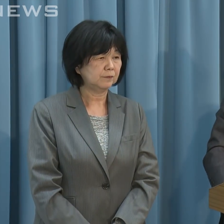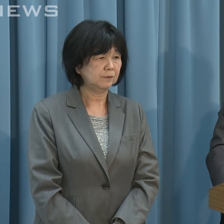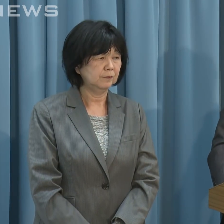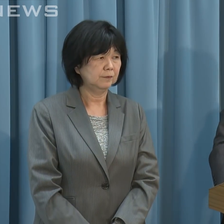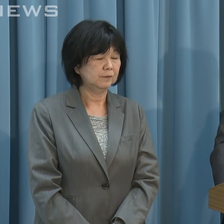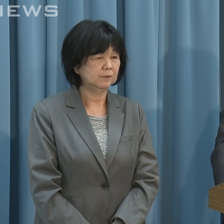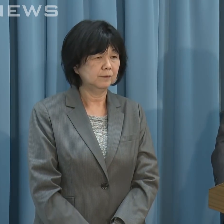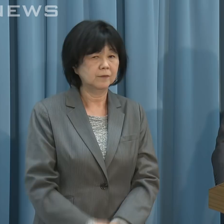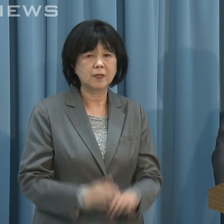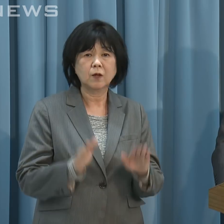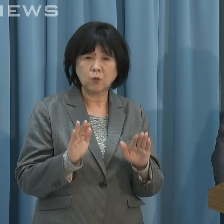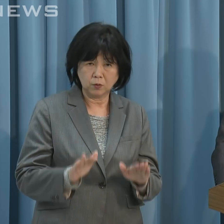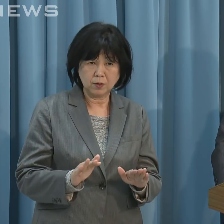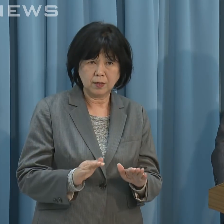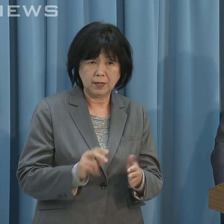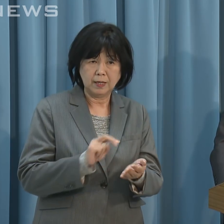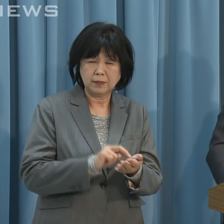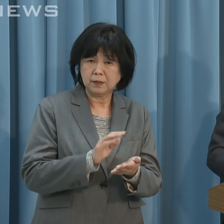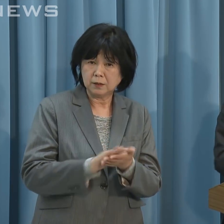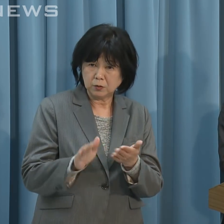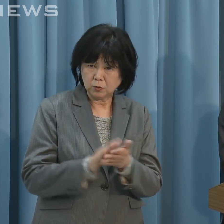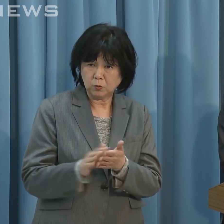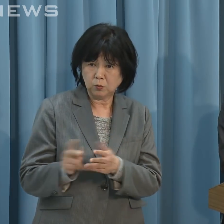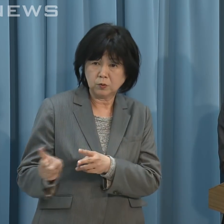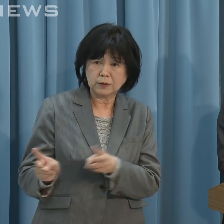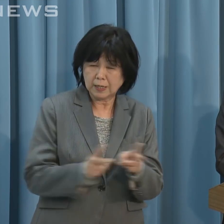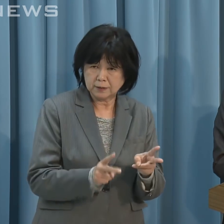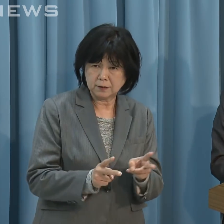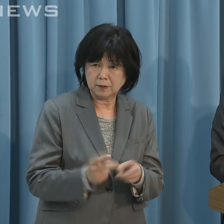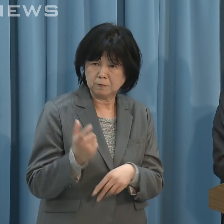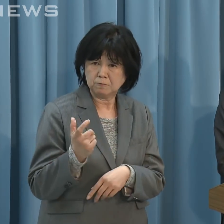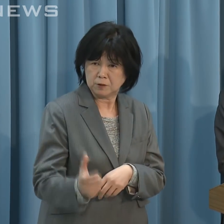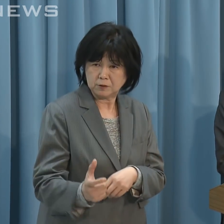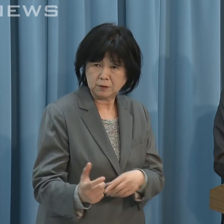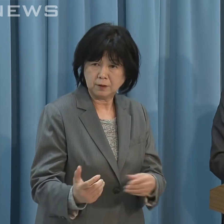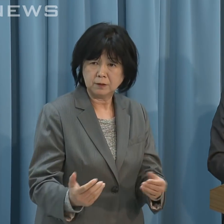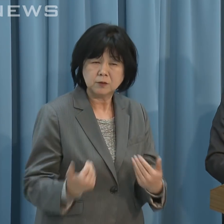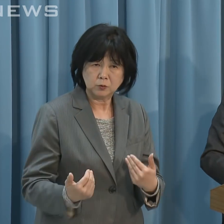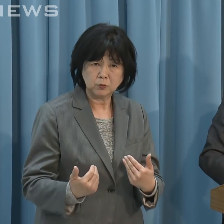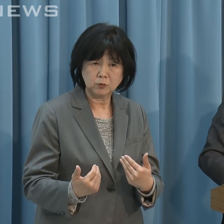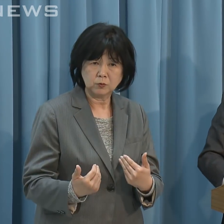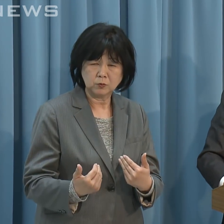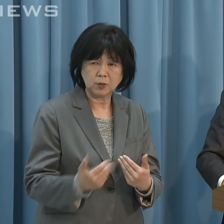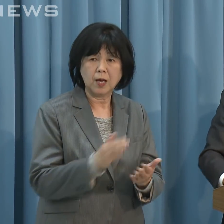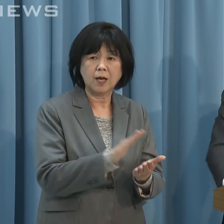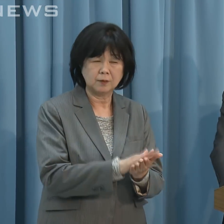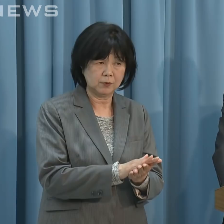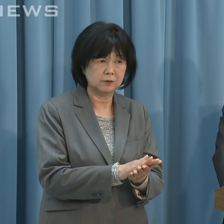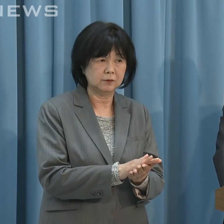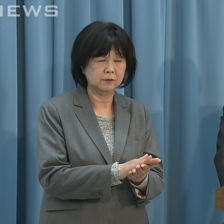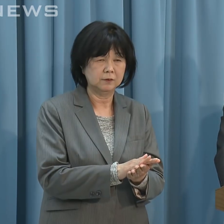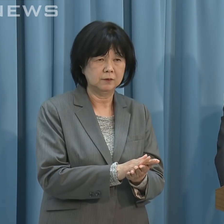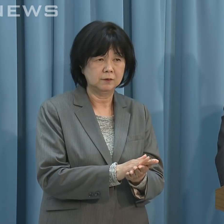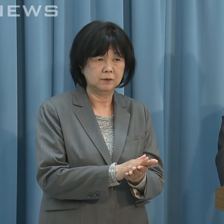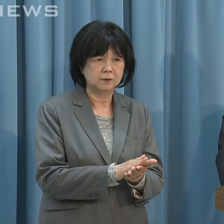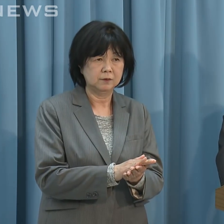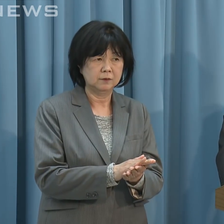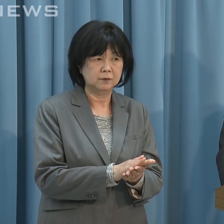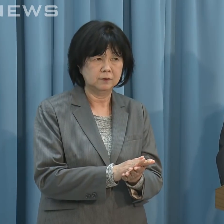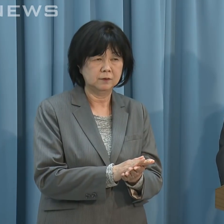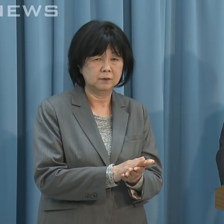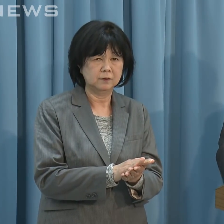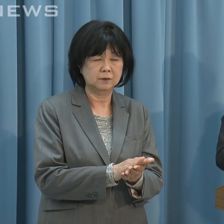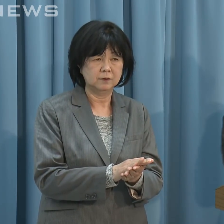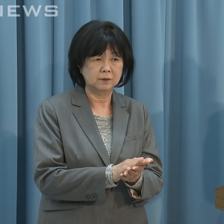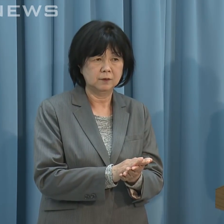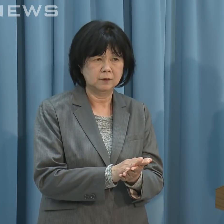もおっしゃってましたけれども、医療体制の維持、はい、医療崩壊を防ぐということが一つ目的としてあろうかと思います。はい。県内のですね、その